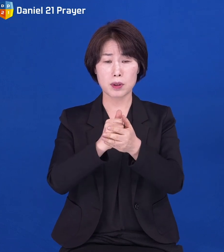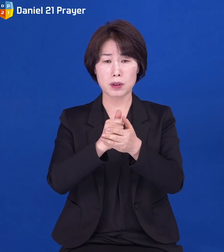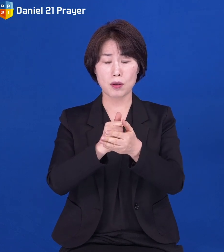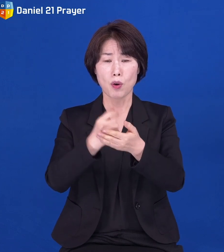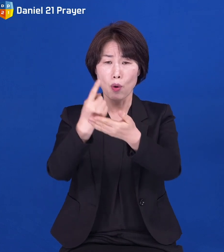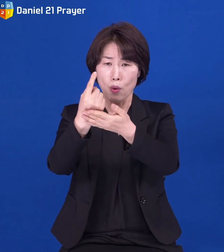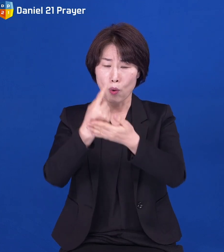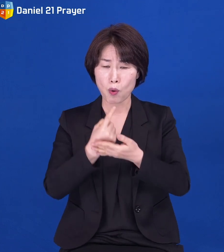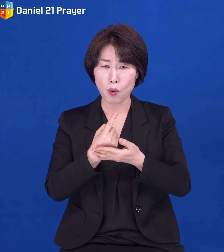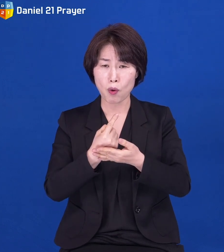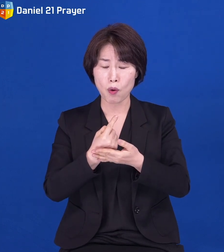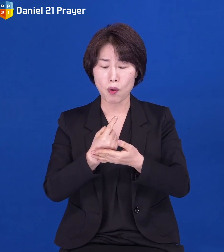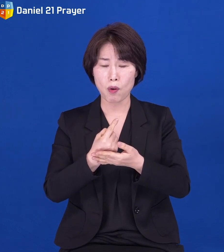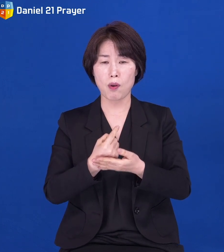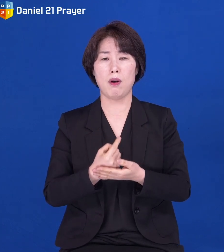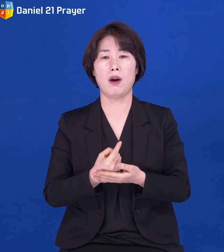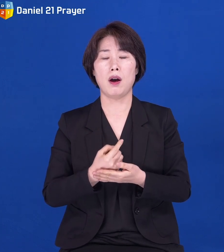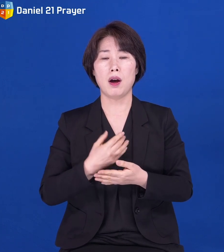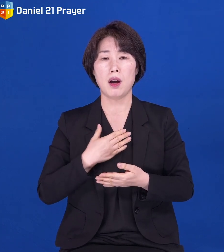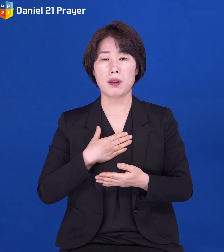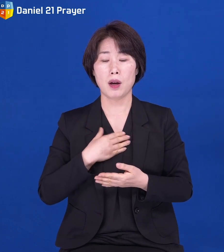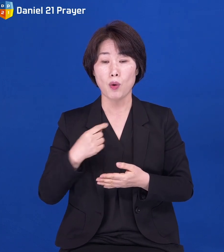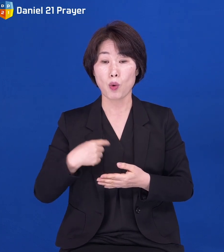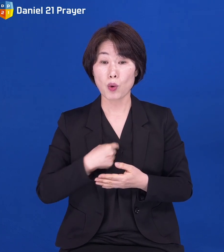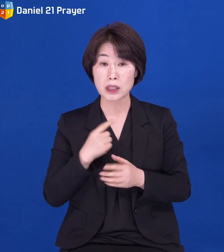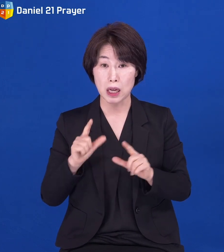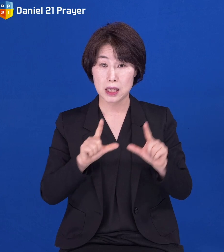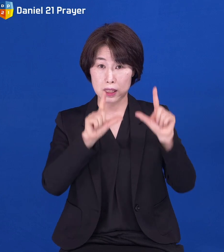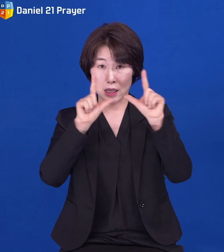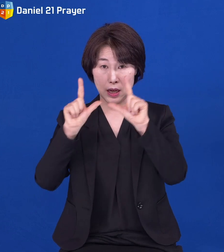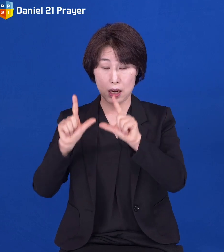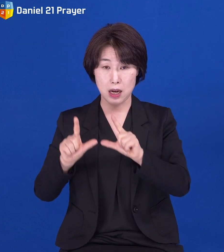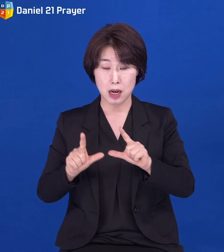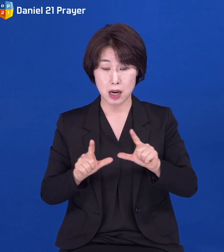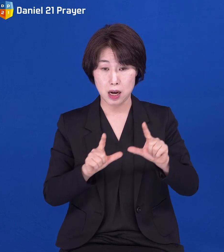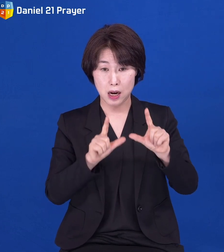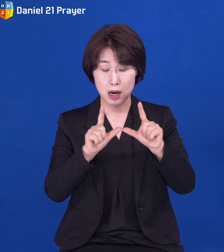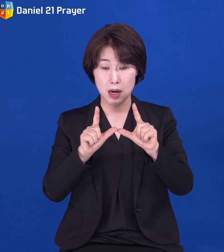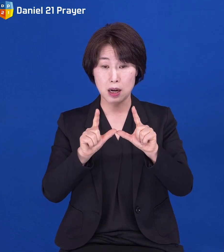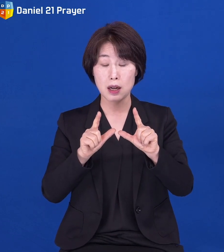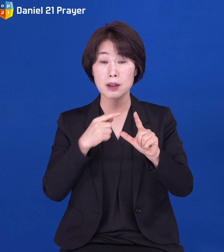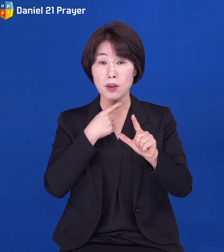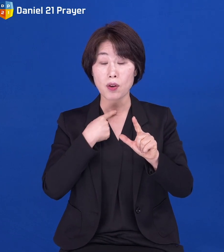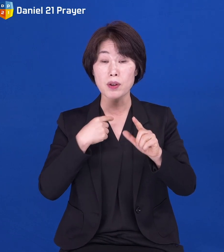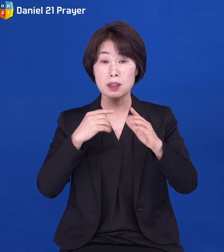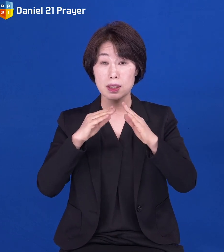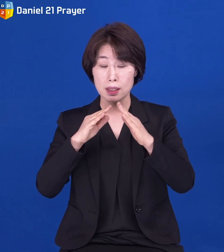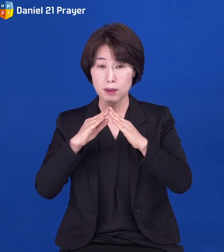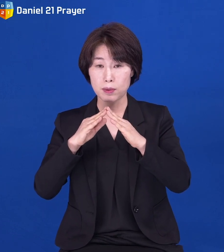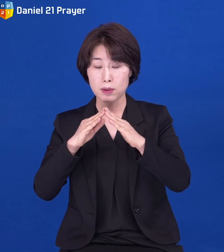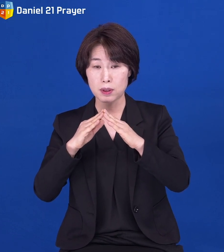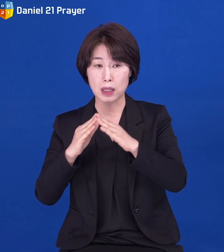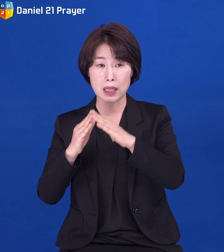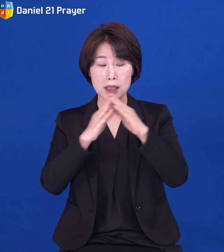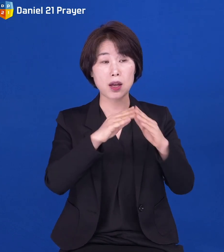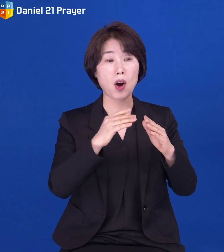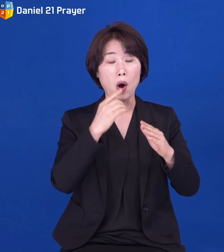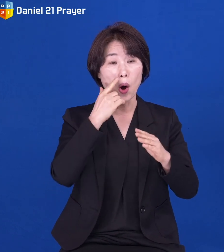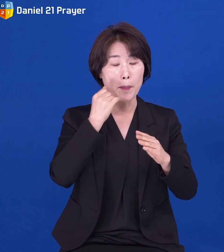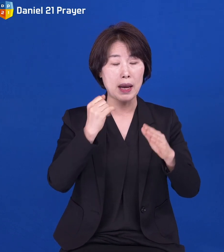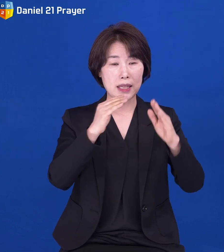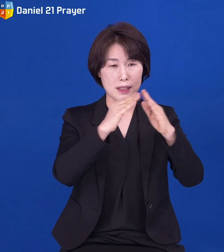엄마한테 했어요. 하고 제가 혼자 살고 있었다가 그 십자가 있는 방에 제가 이제 살게 된 거죠. 그래서 바로 이사를